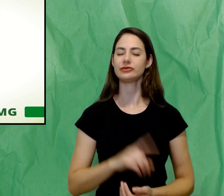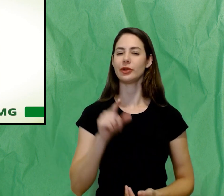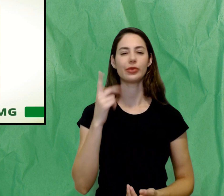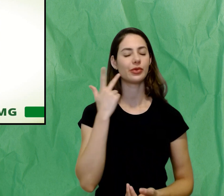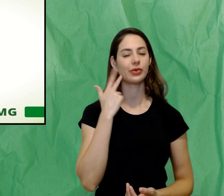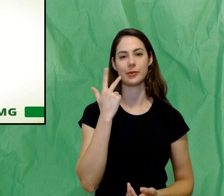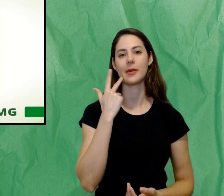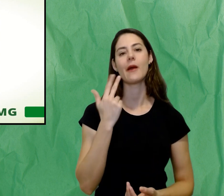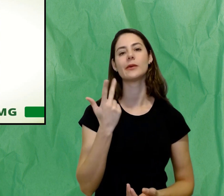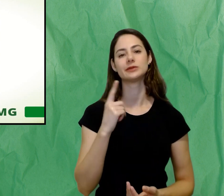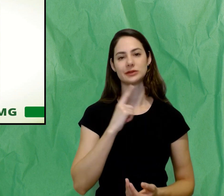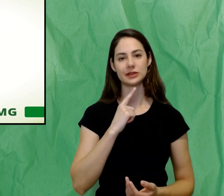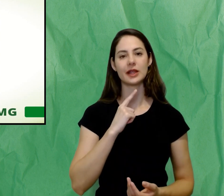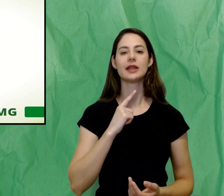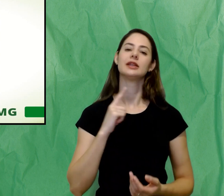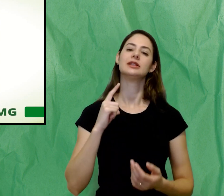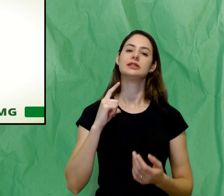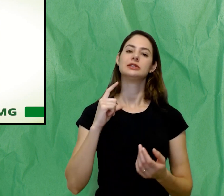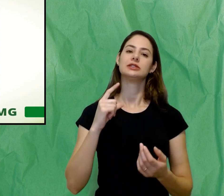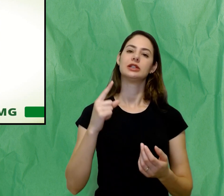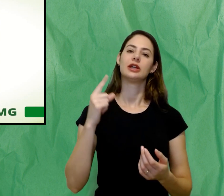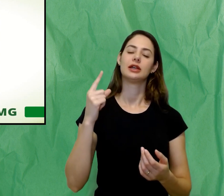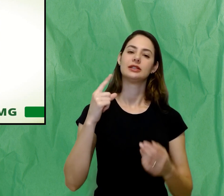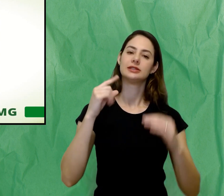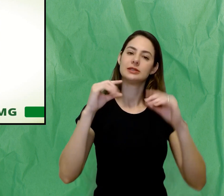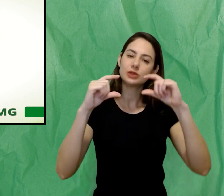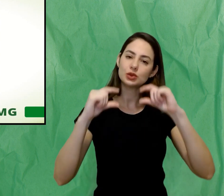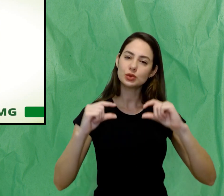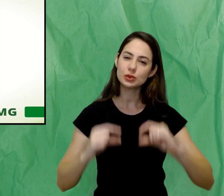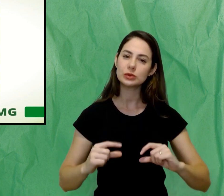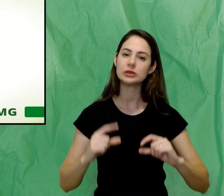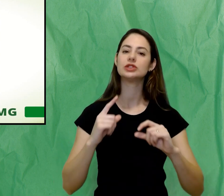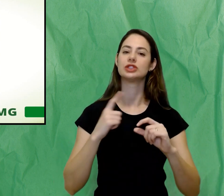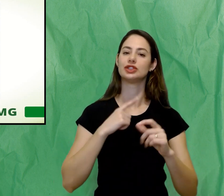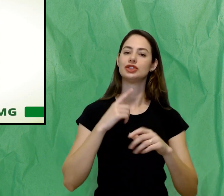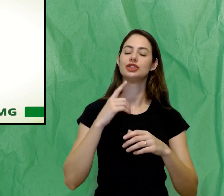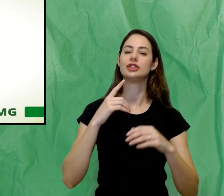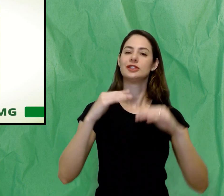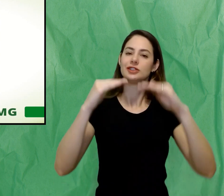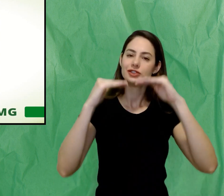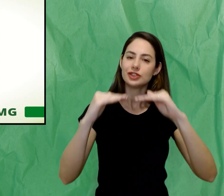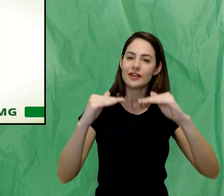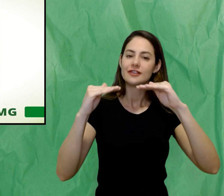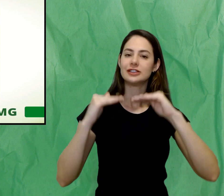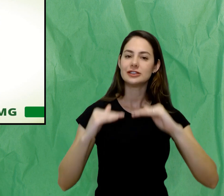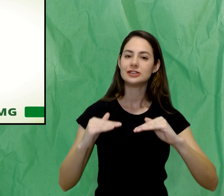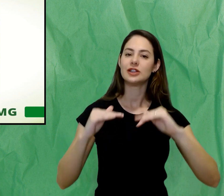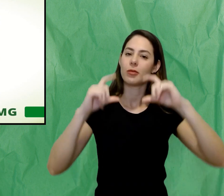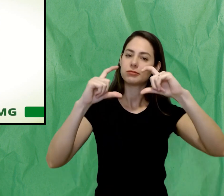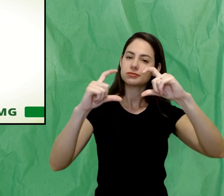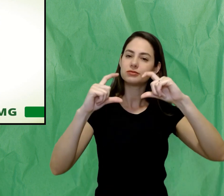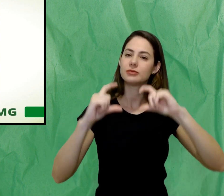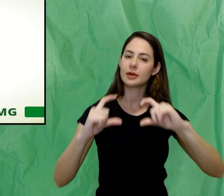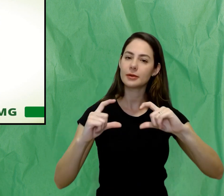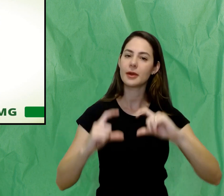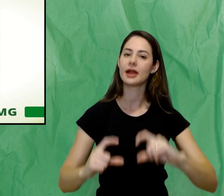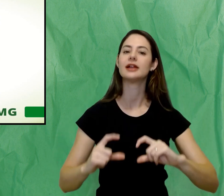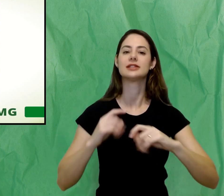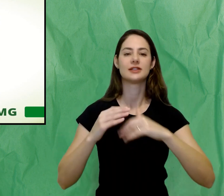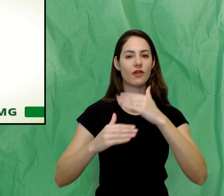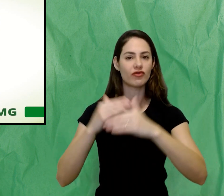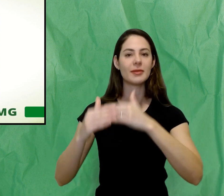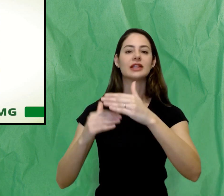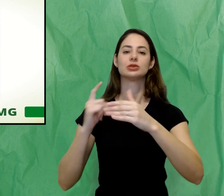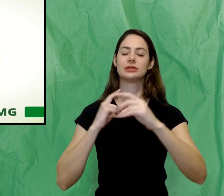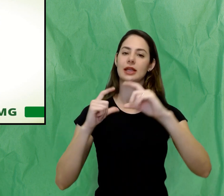normal que apresente seções e subseções, tá? Divididas em tópicos, em partes menores, tá? Então, o desenvolvimento ele